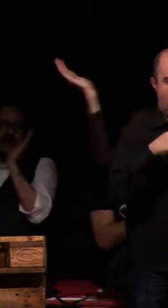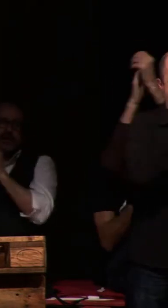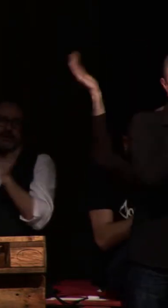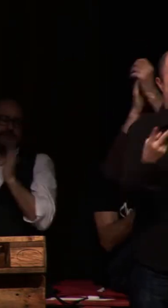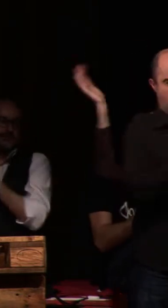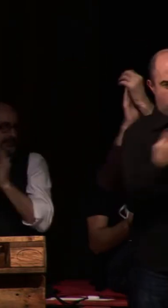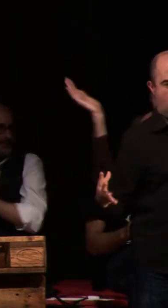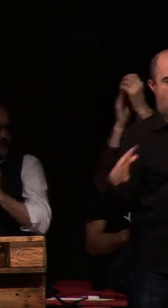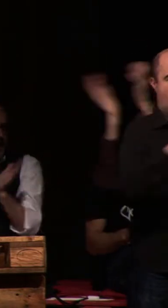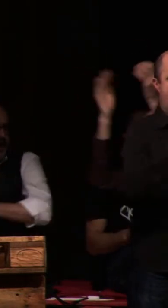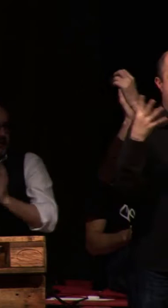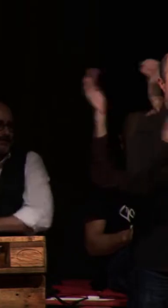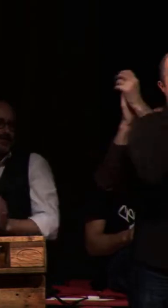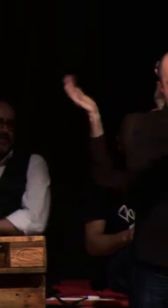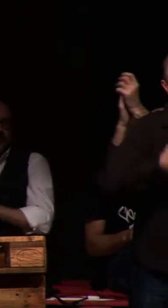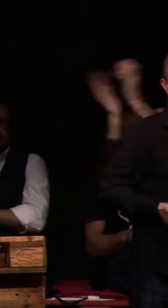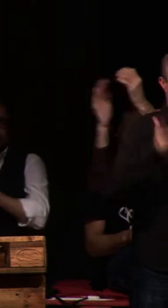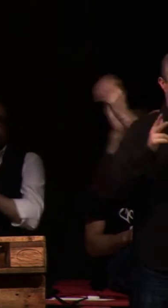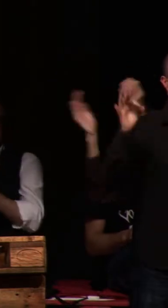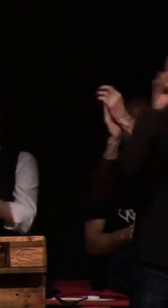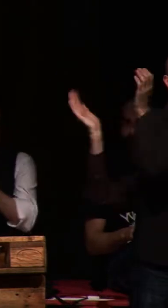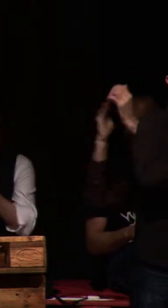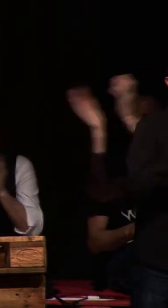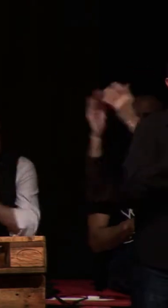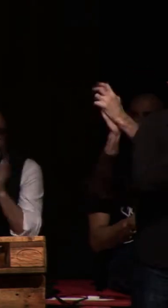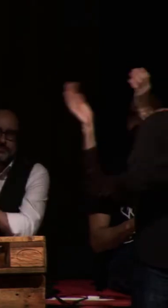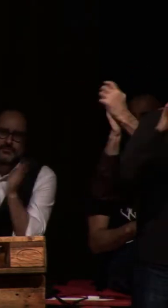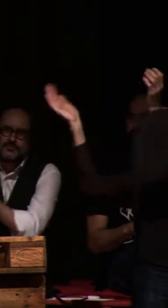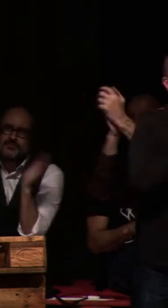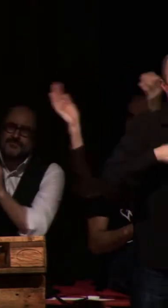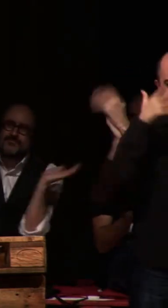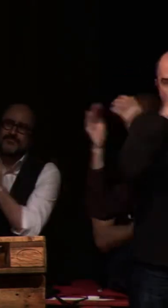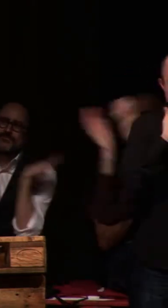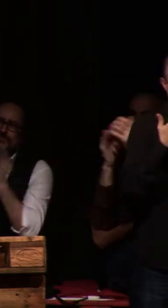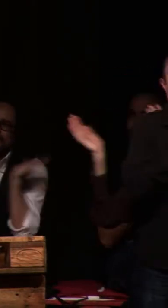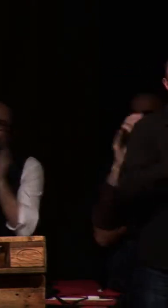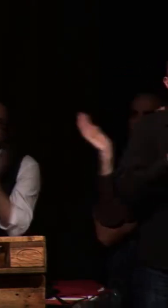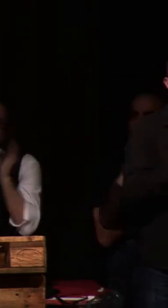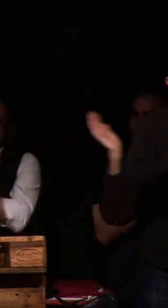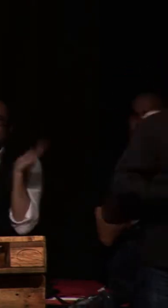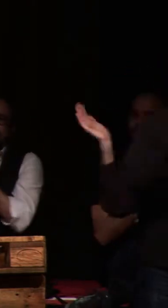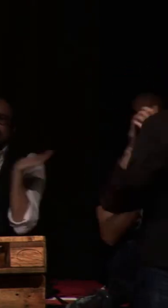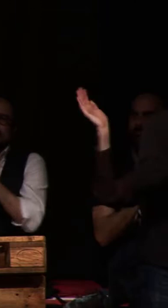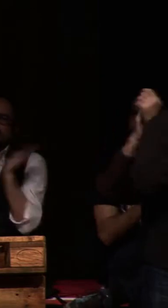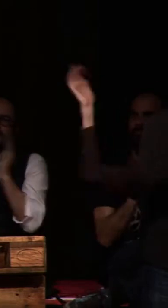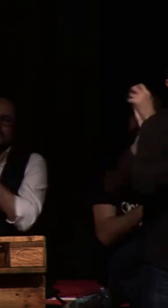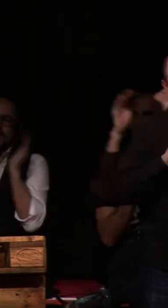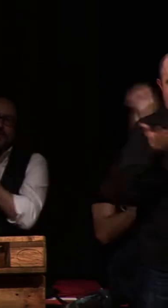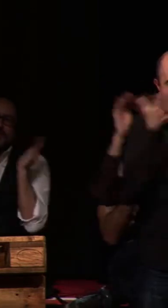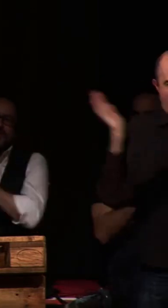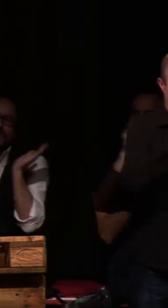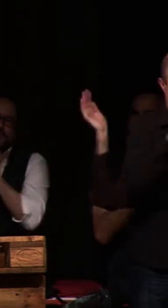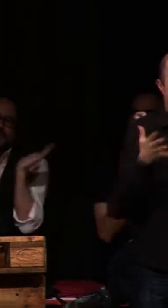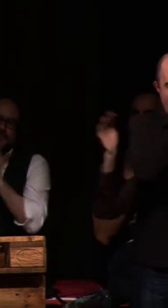i perquè no hi ha alliberament social sense alliberament nacional, i no hi ha alliberament nacional sense alliberament social, i perquè